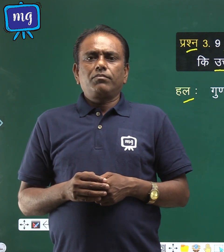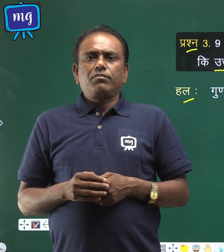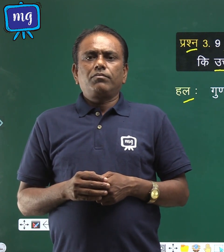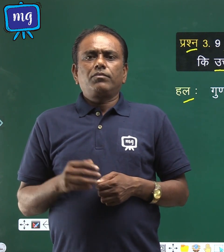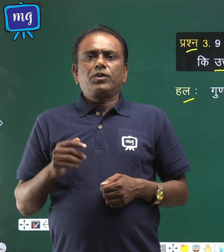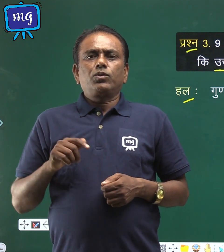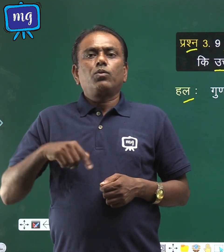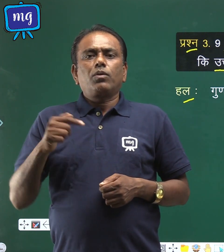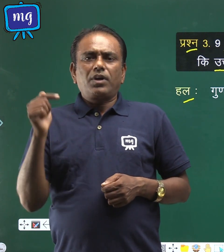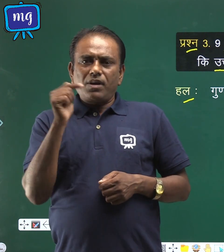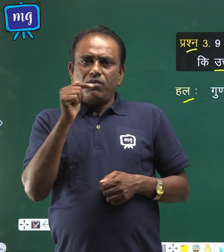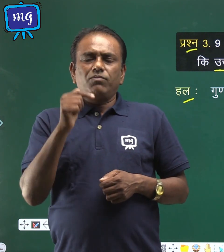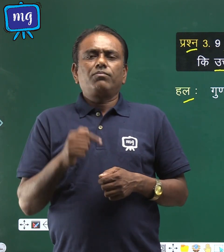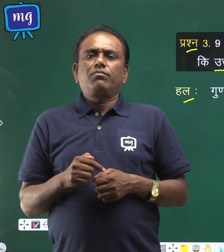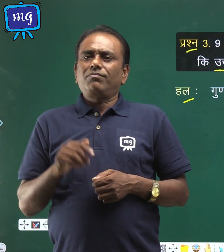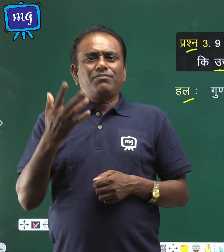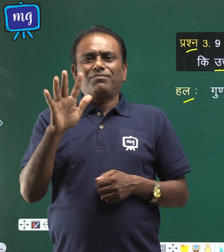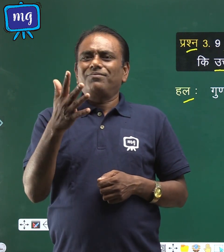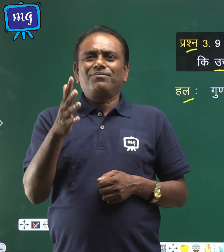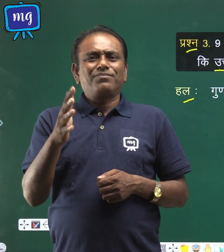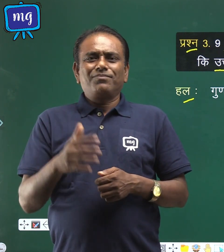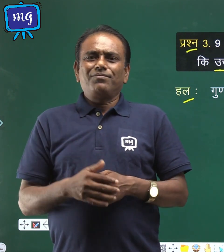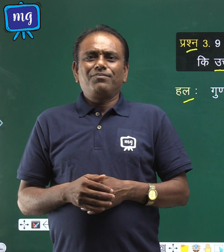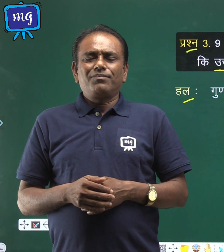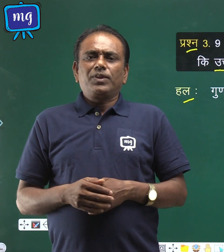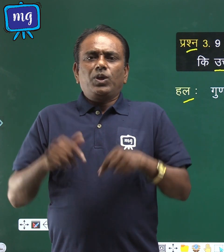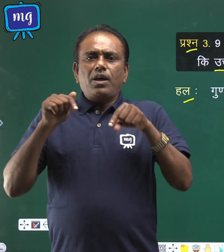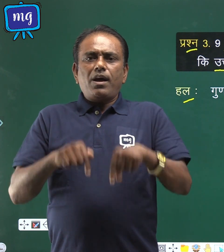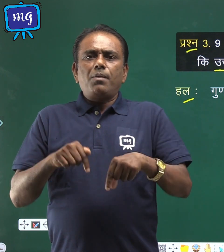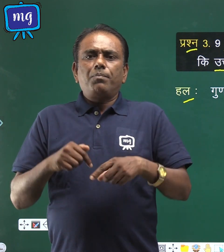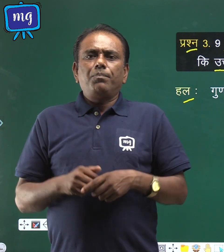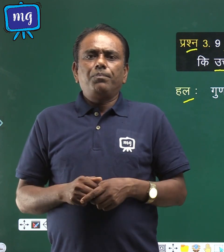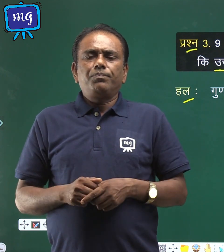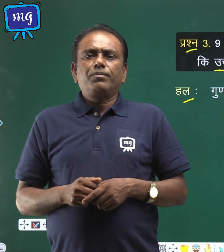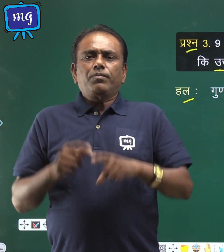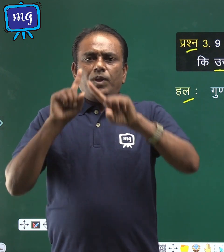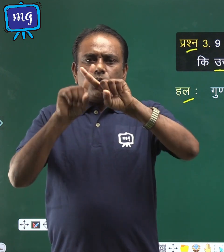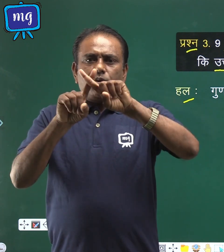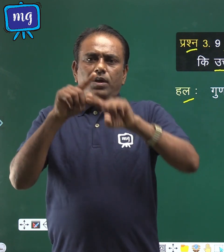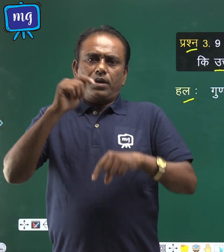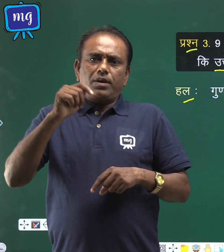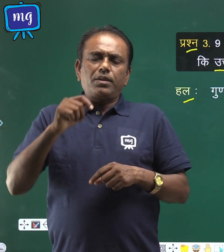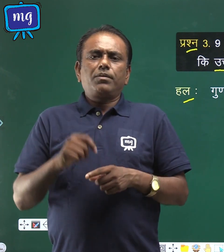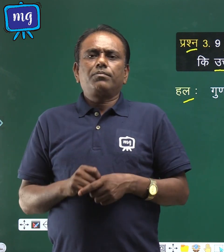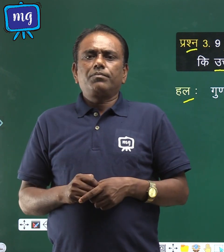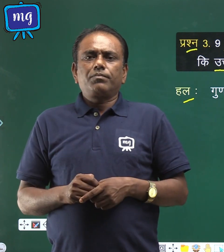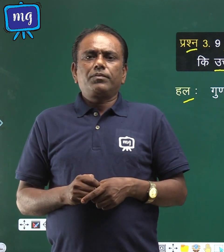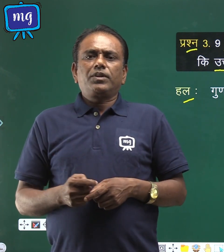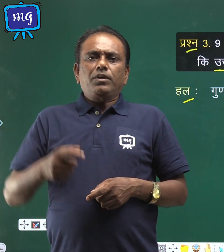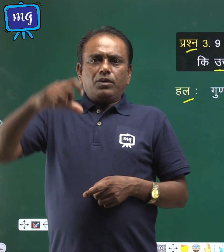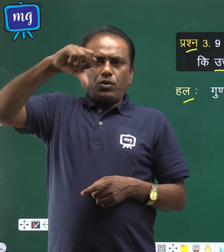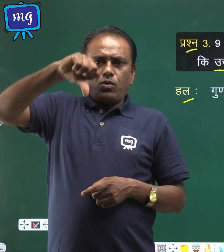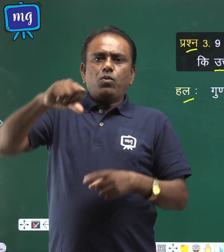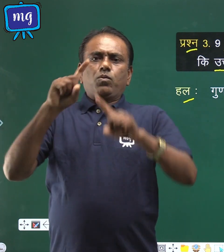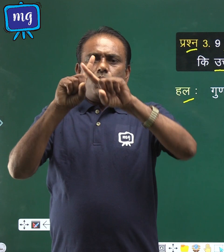तो घटाव नहीं होगा। अब गुणा करते हैं। 9 ×